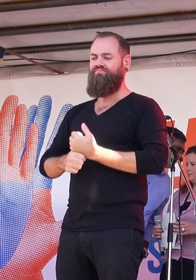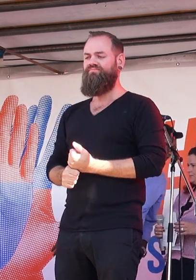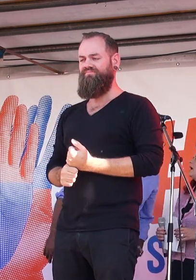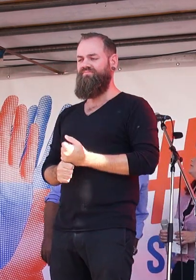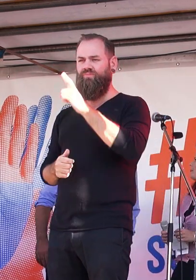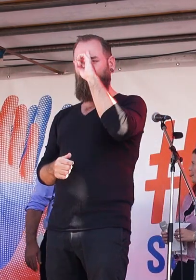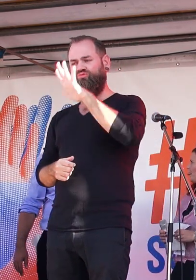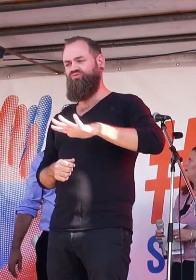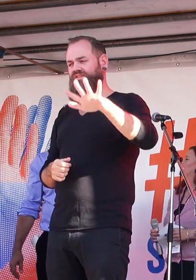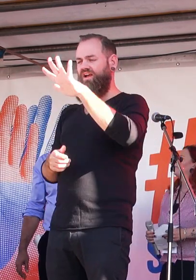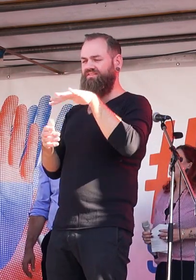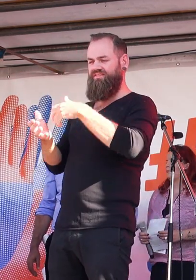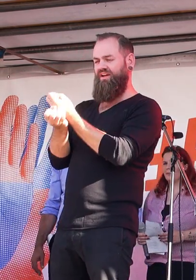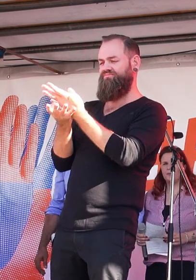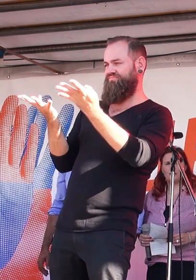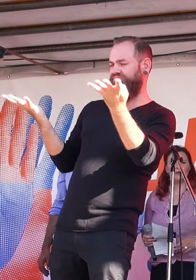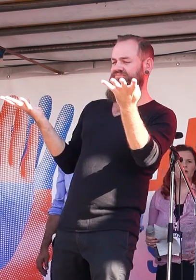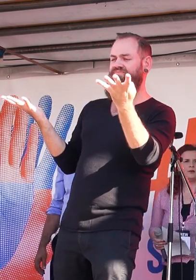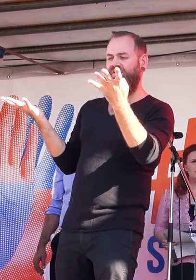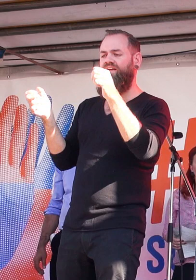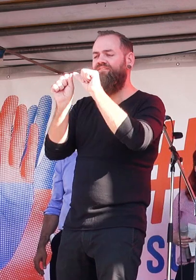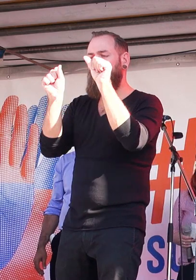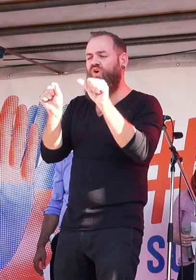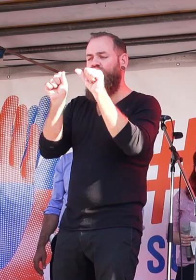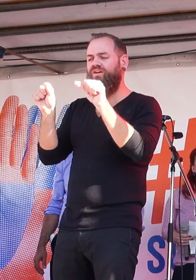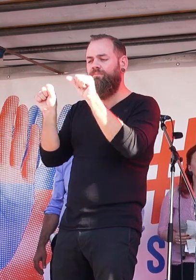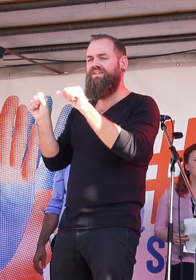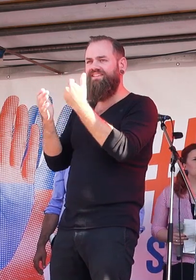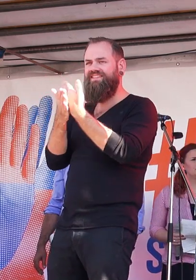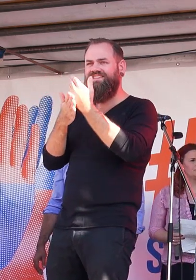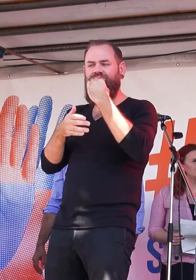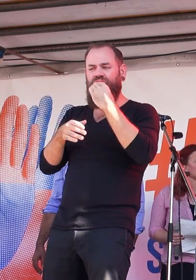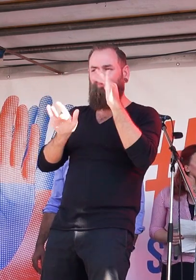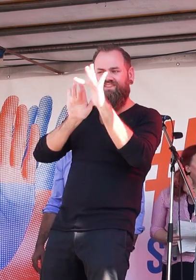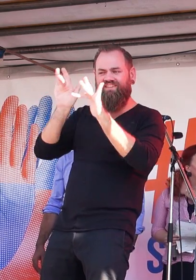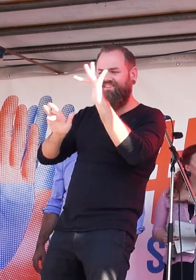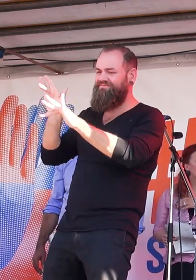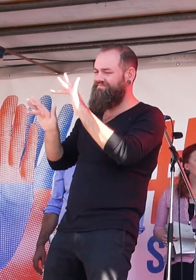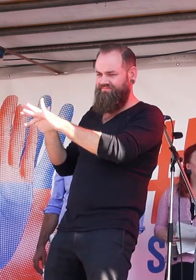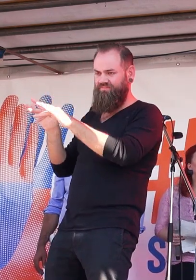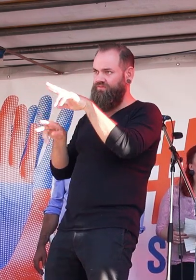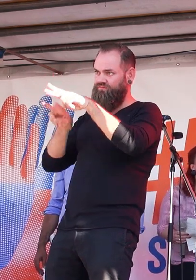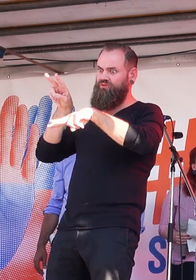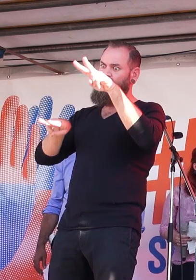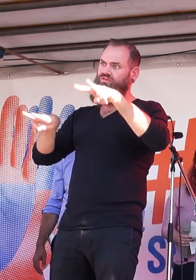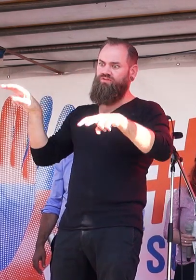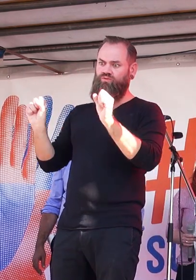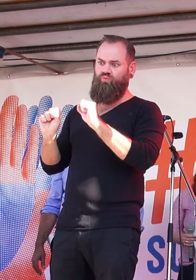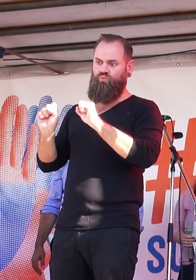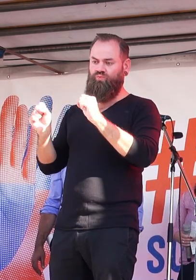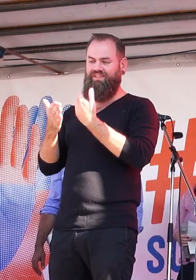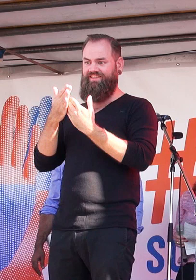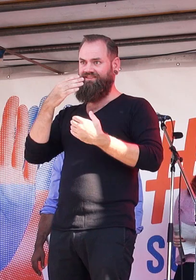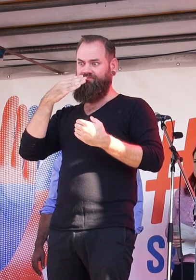Es sind nur heute nicht nur Rechtsextreme, die das jüdische Leben und unsere Demokratie angreifen. Neben dem Judenhass